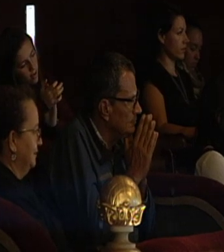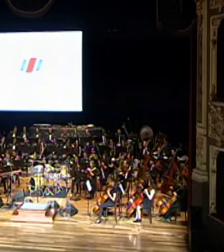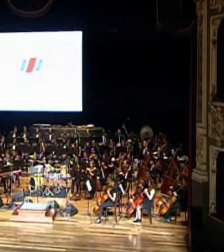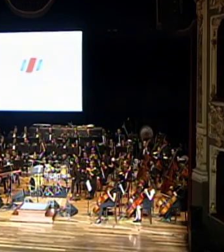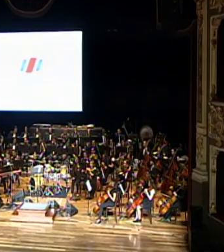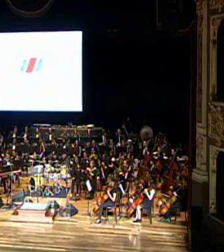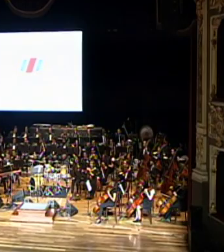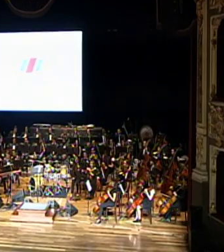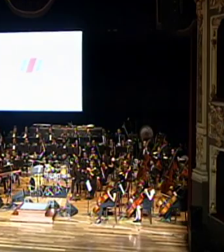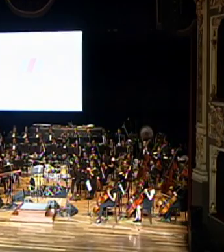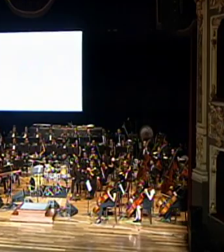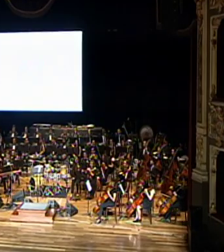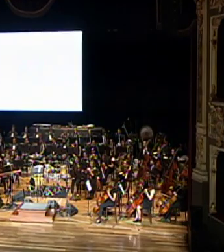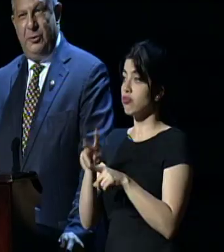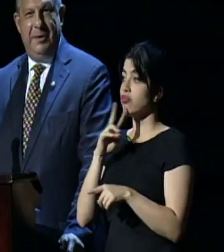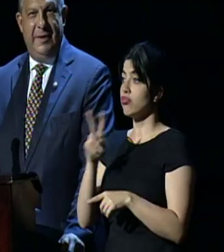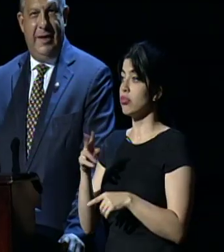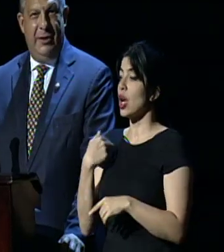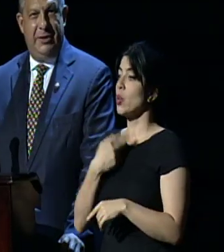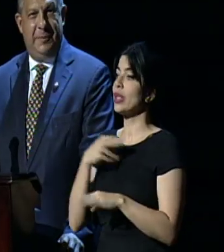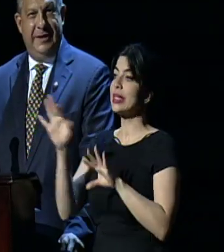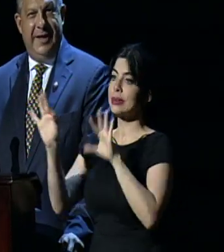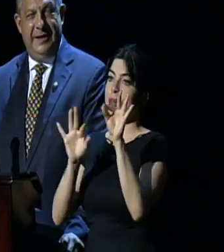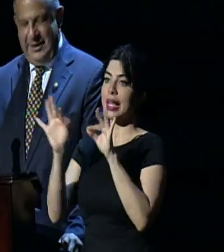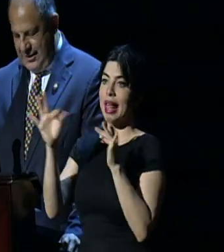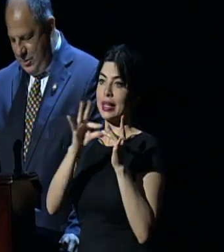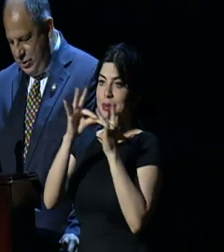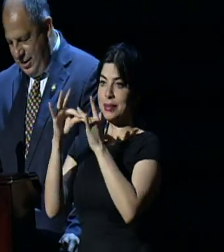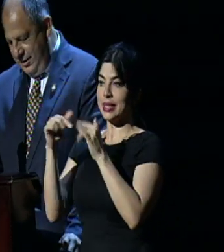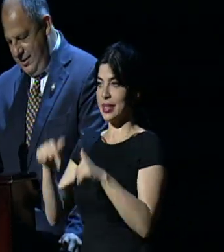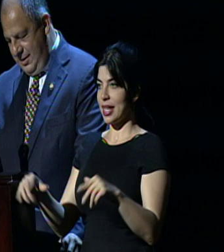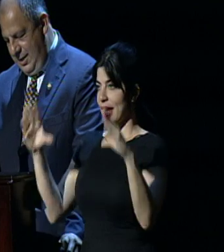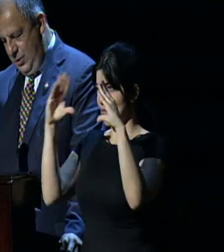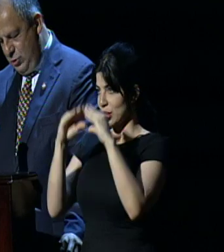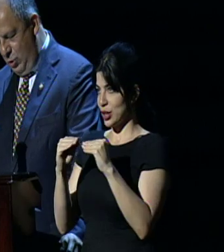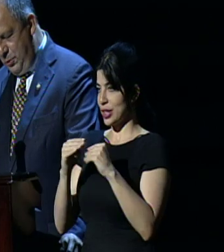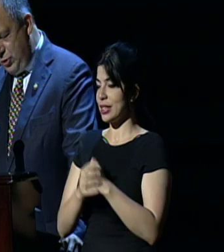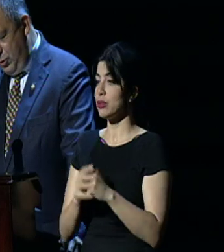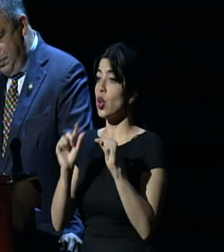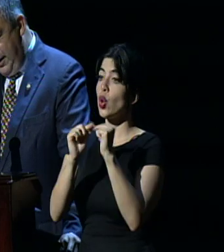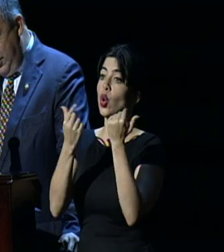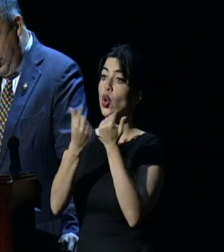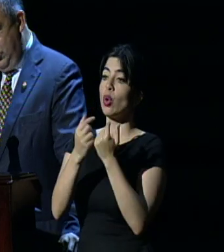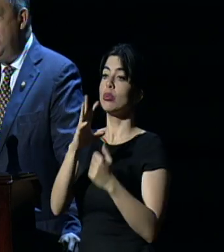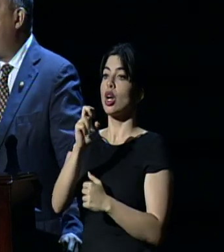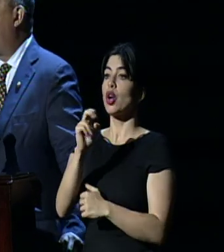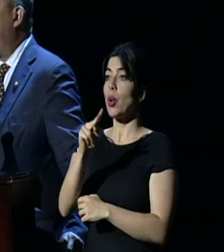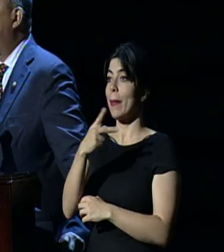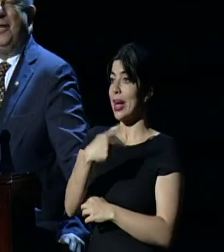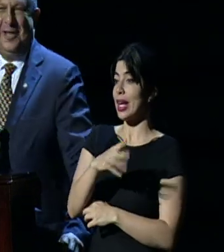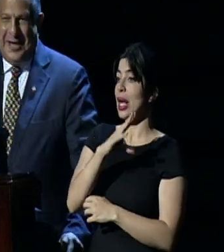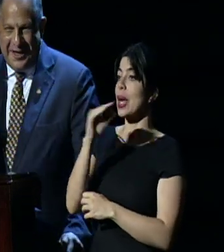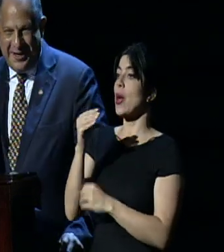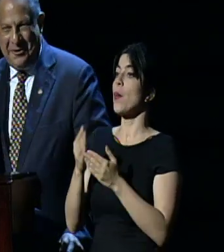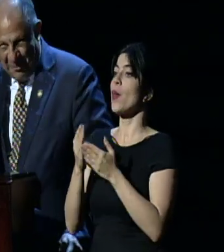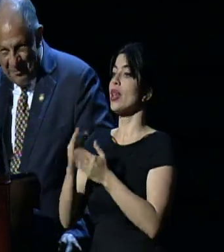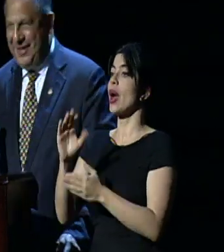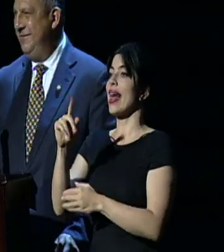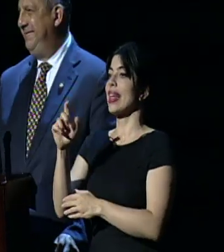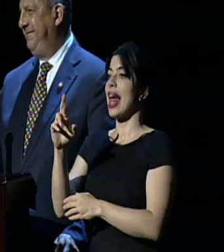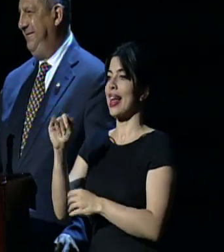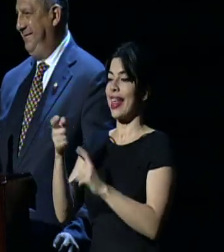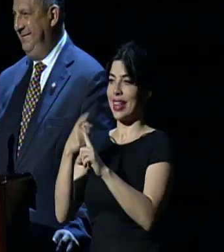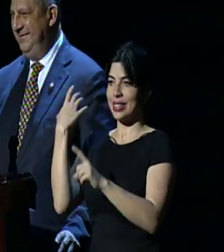Y también, ciertamente, a nuestros invitados especiales de esta noche, los grupos Crew Peligrosos y Puerto Candelaria de